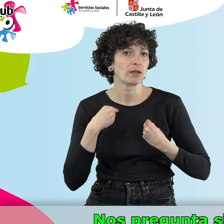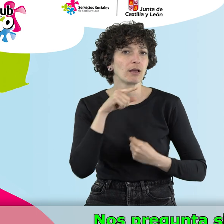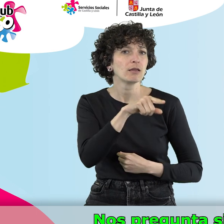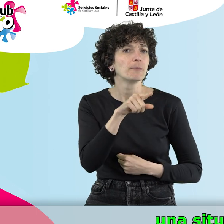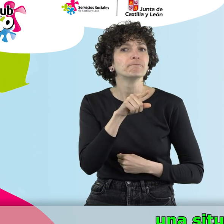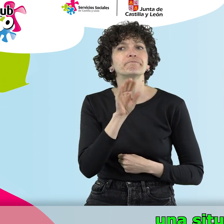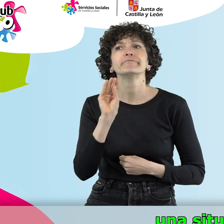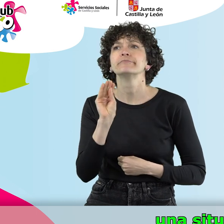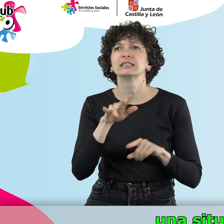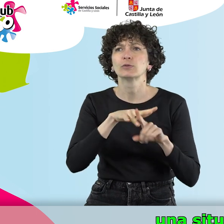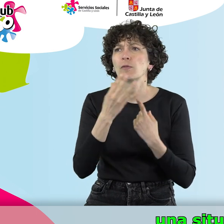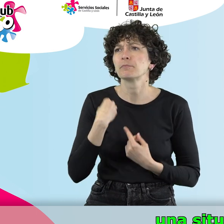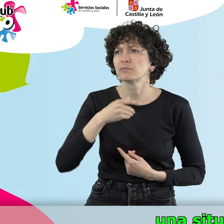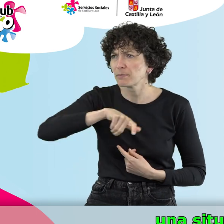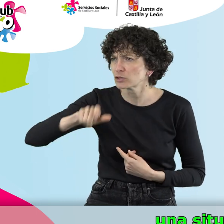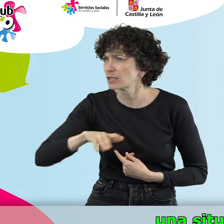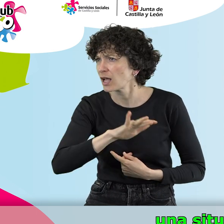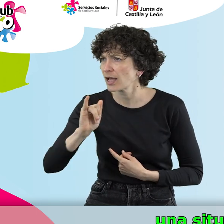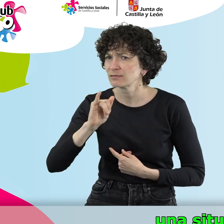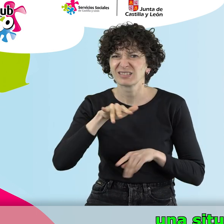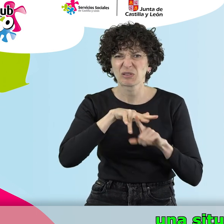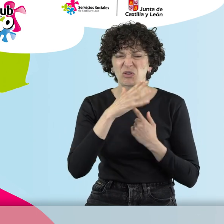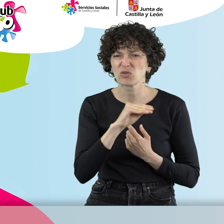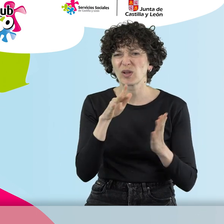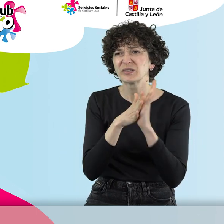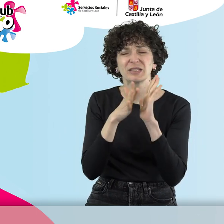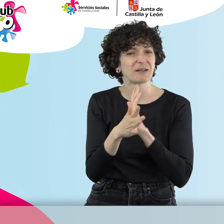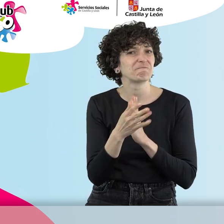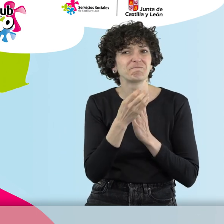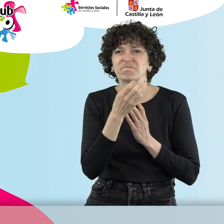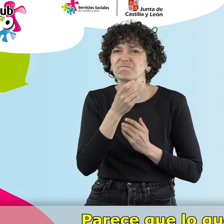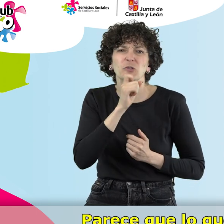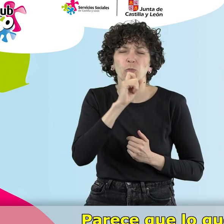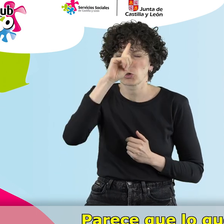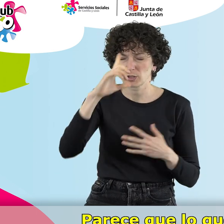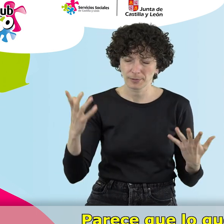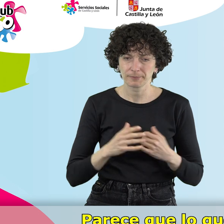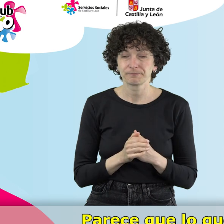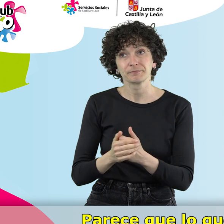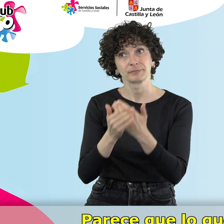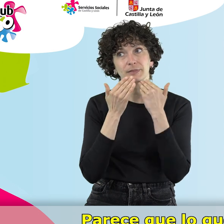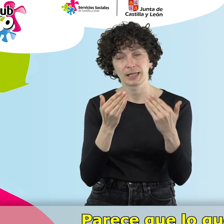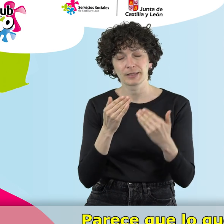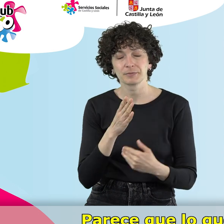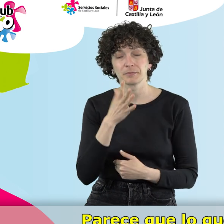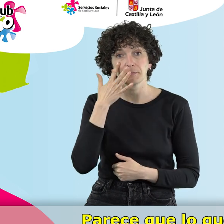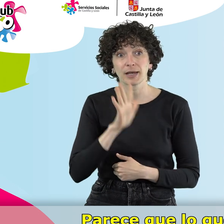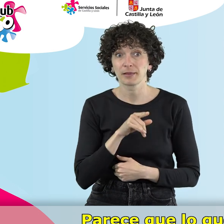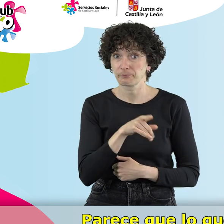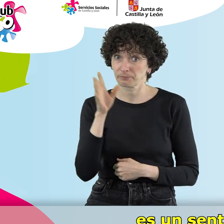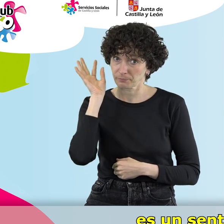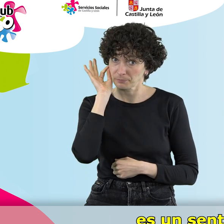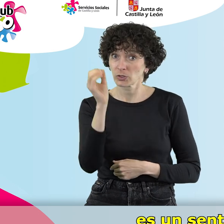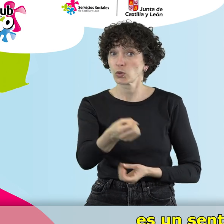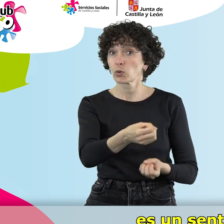misma situación, una situación que no sabe muy bien cómo describir. Gracias, Jesús. Parece que lo que nos está trasladando nuestra